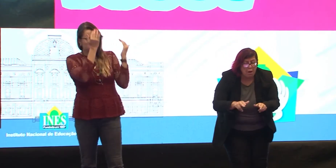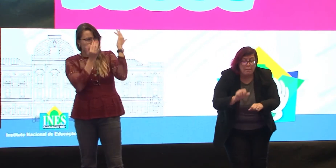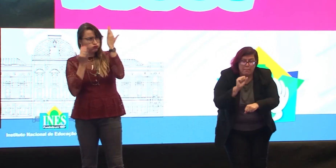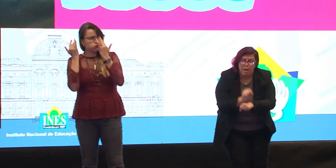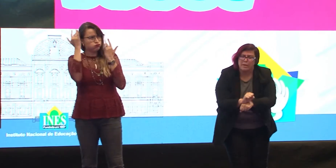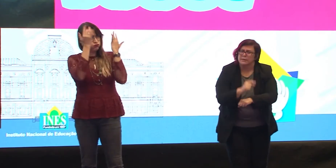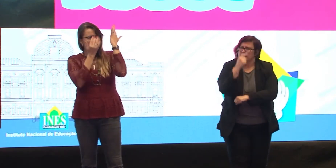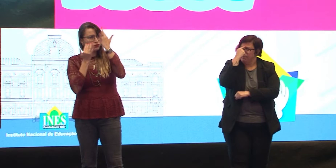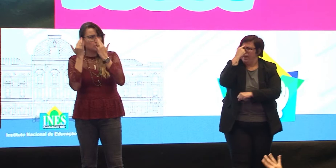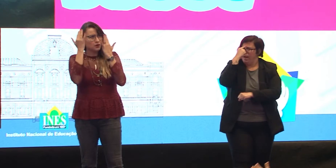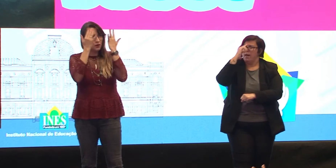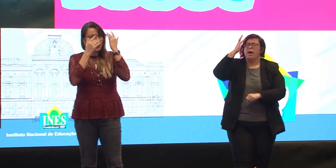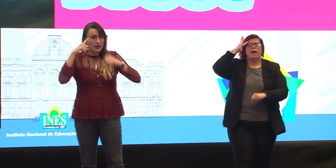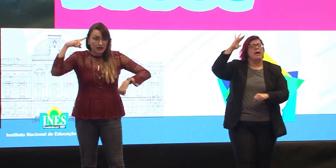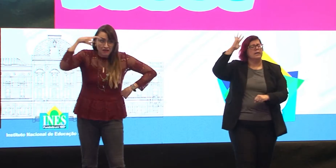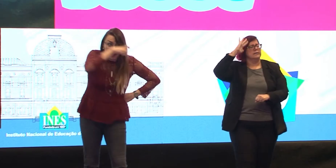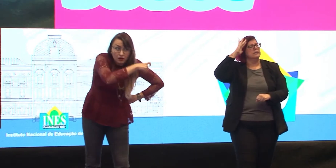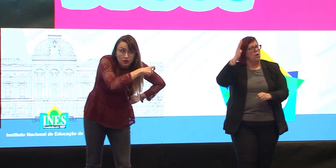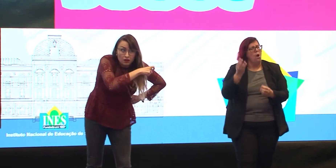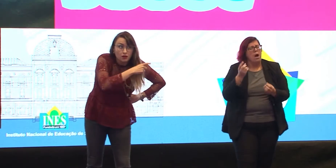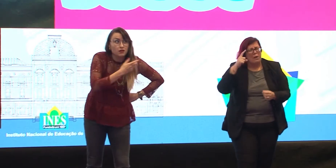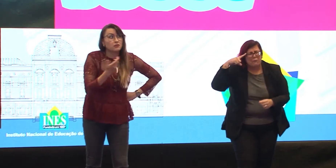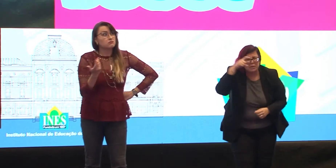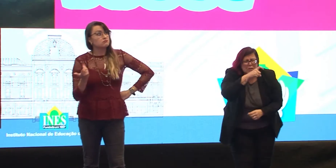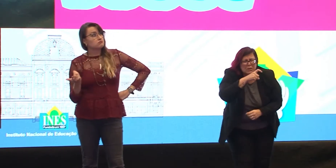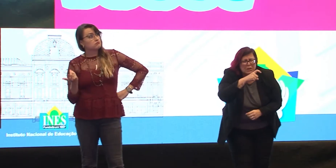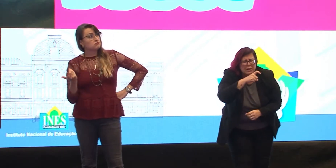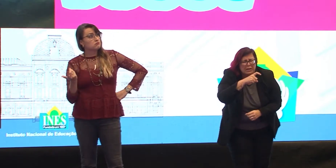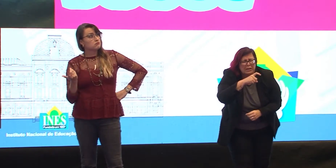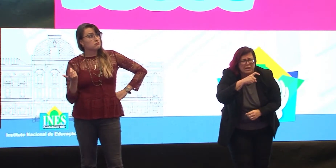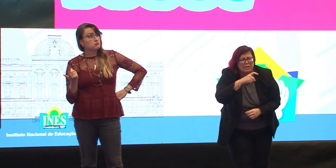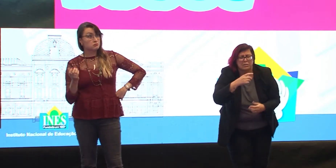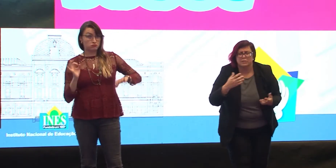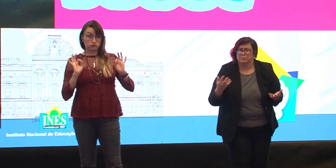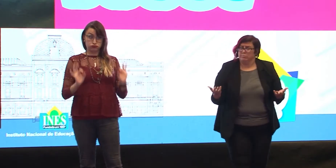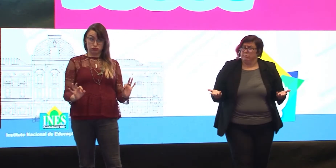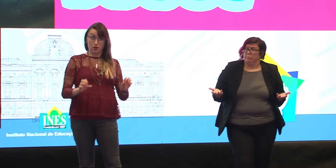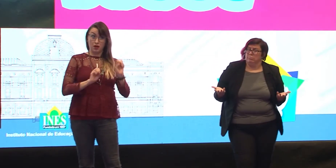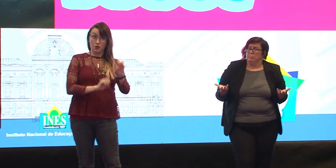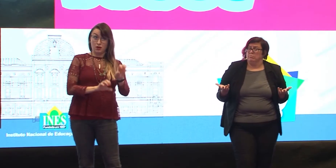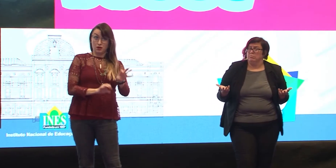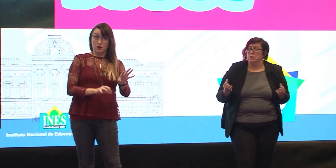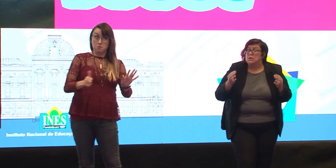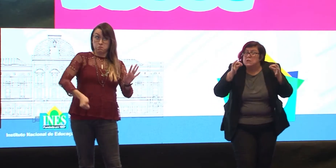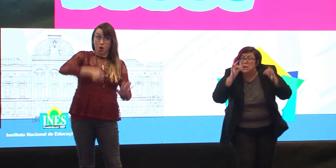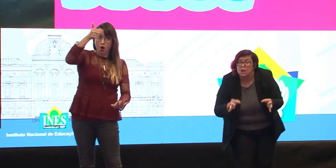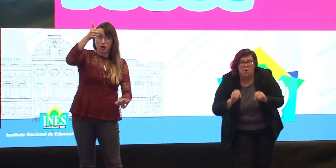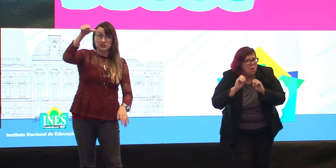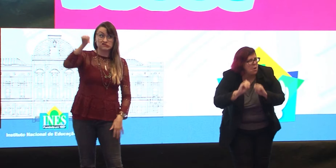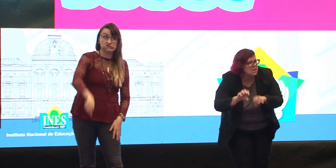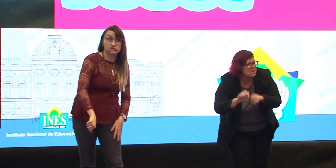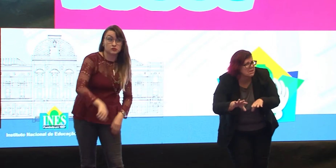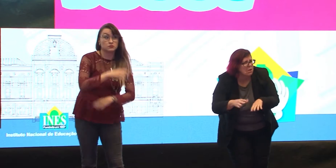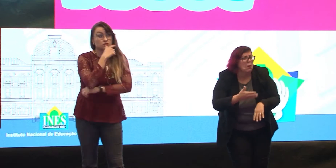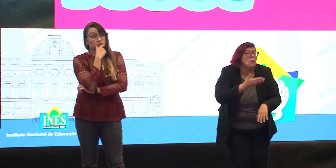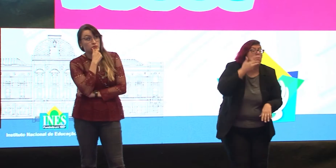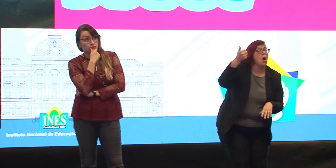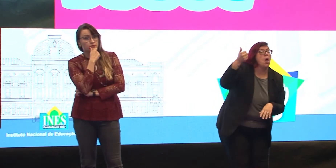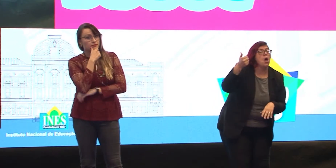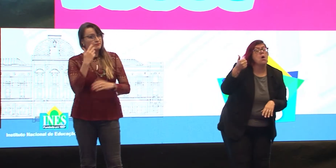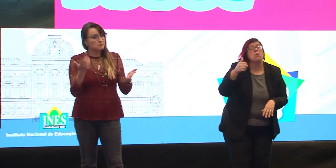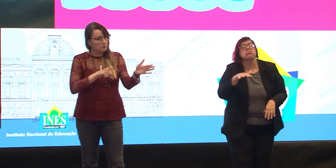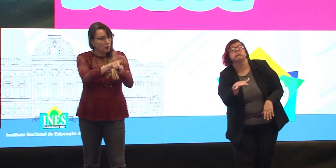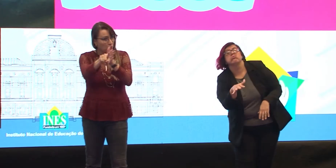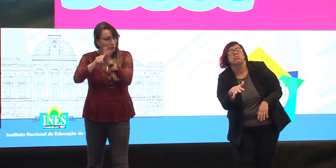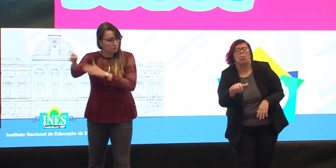pensar naquelas questões que ainda precisam ser mudadas, ou que direcionamentos que a